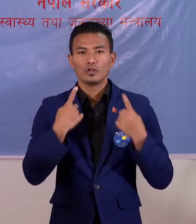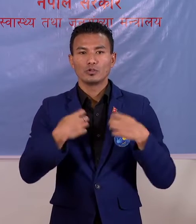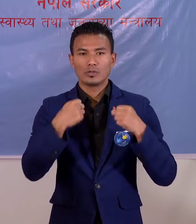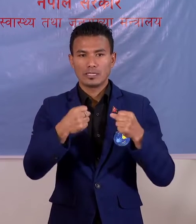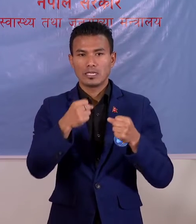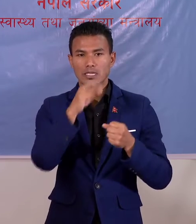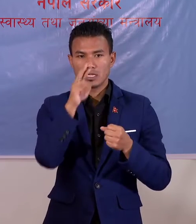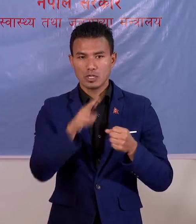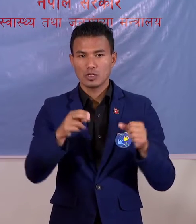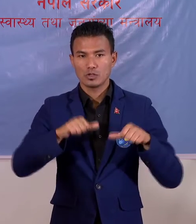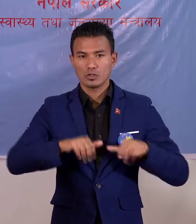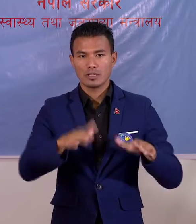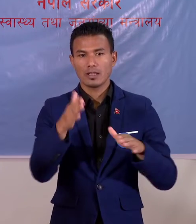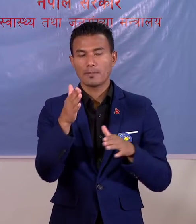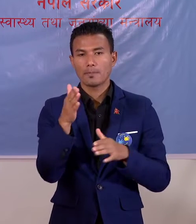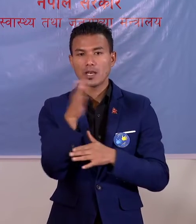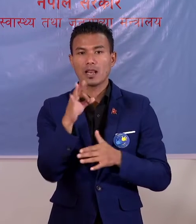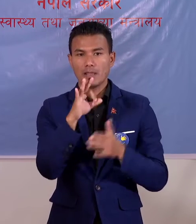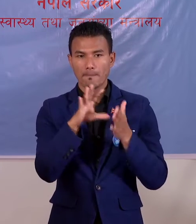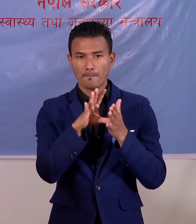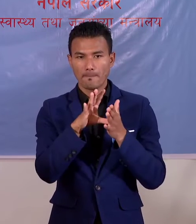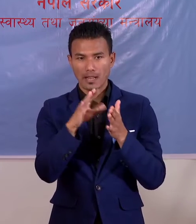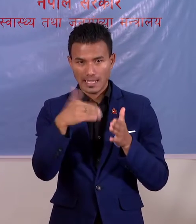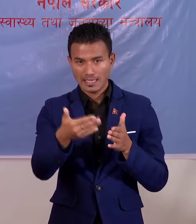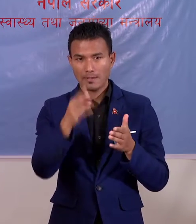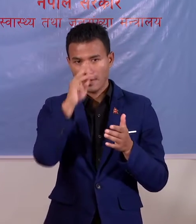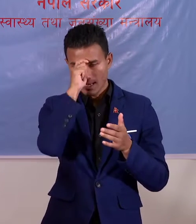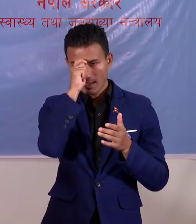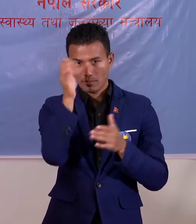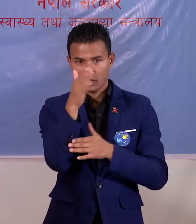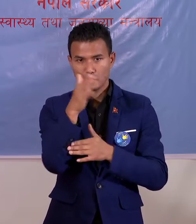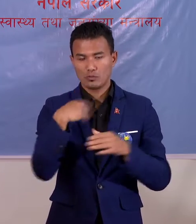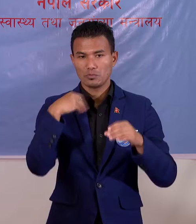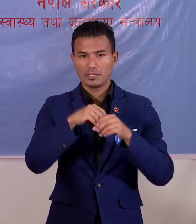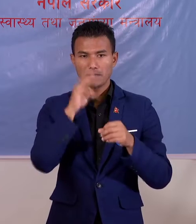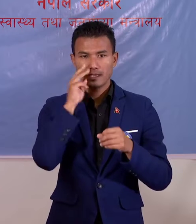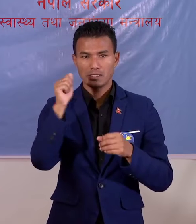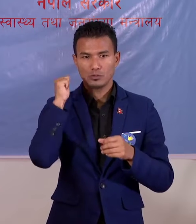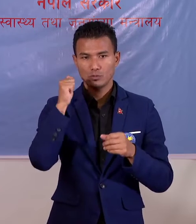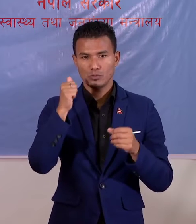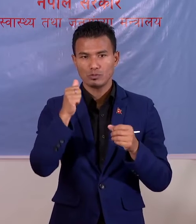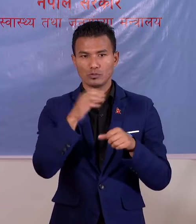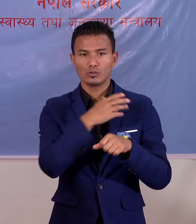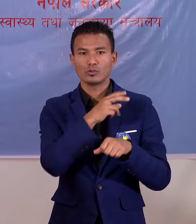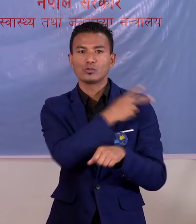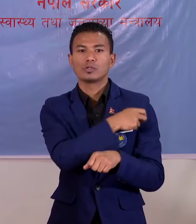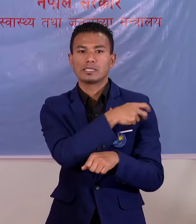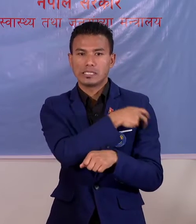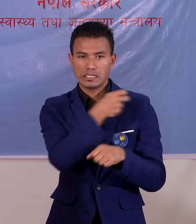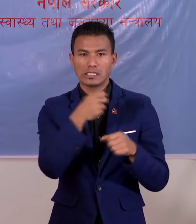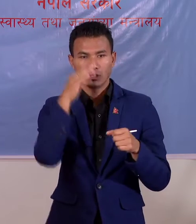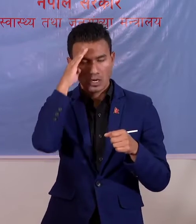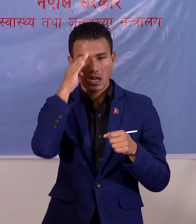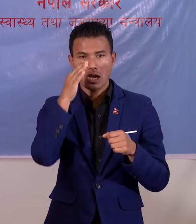स्वास्थ्य तथा जनसंख्या मन्त्रालयलाई माननीय मन्त्रीज्यूको उपस्थितिमा हिजो स्विस सरकार विकास